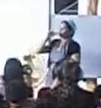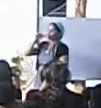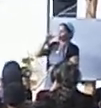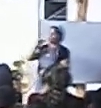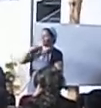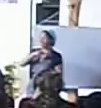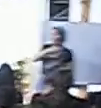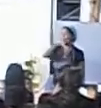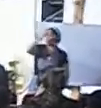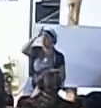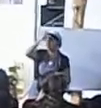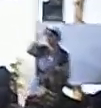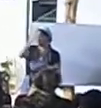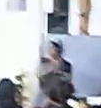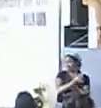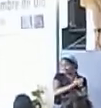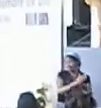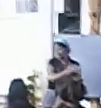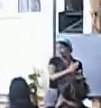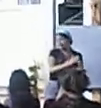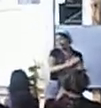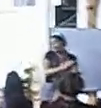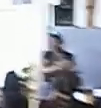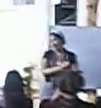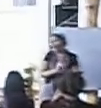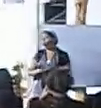O puede que se da cuenta que su otro hijito